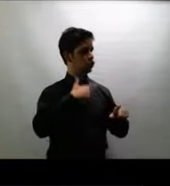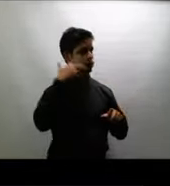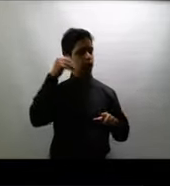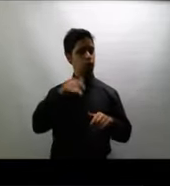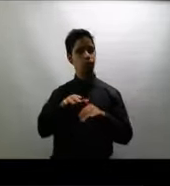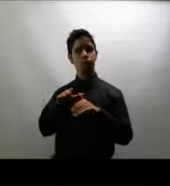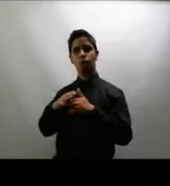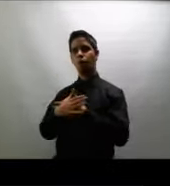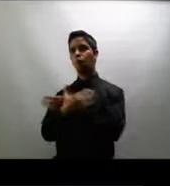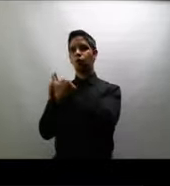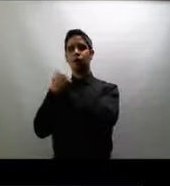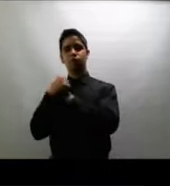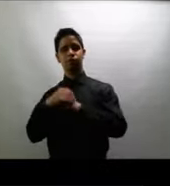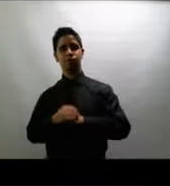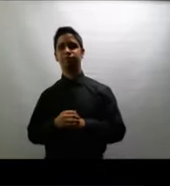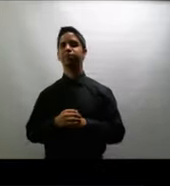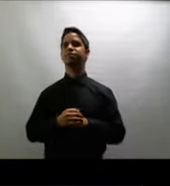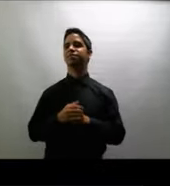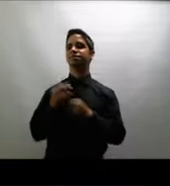volando.